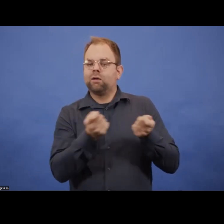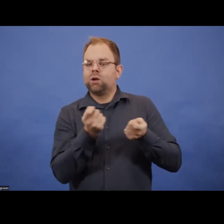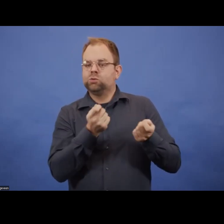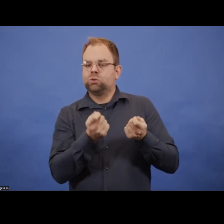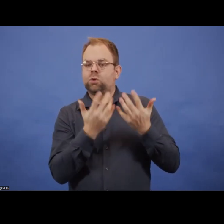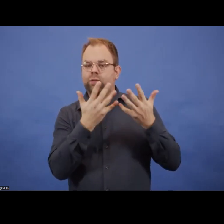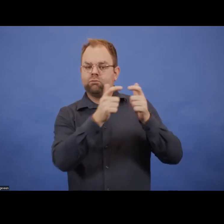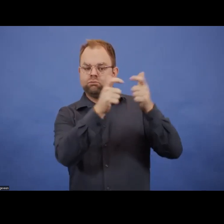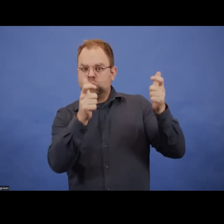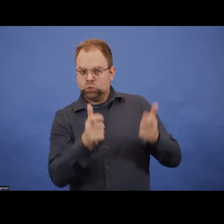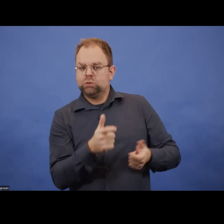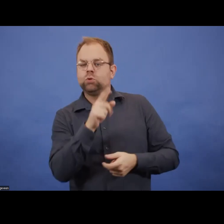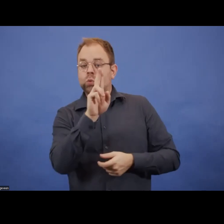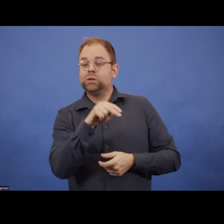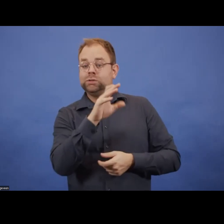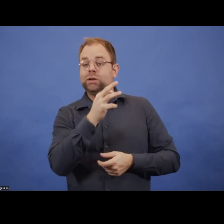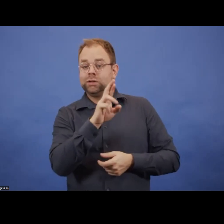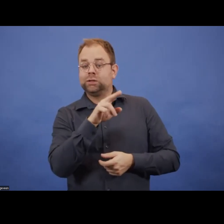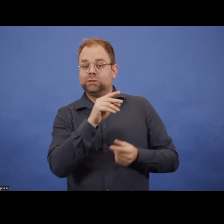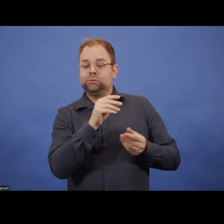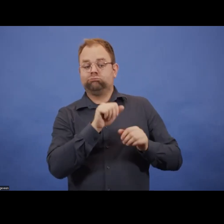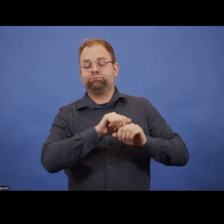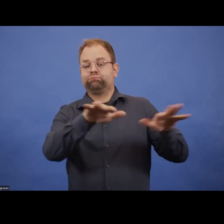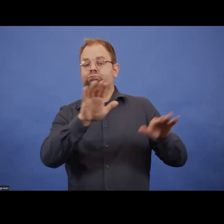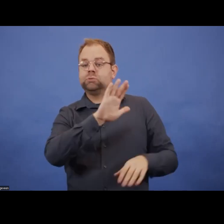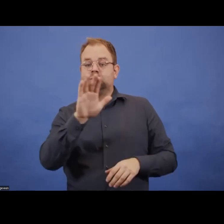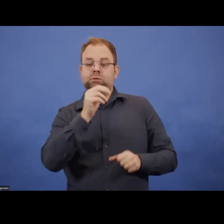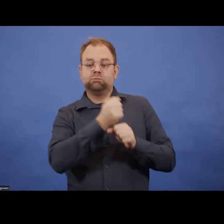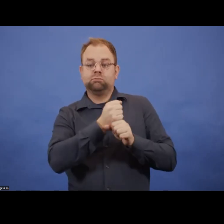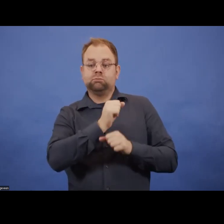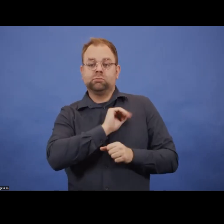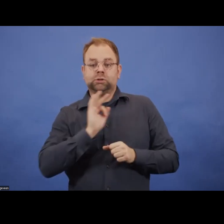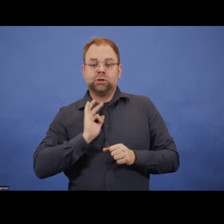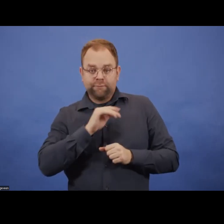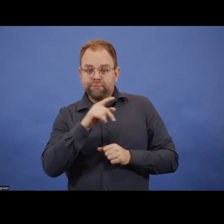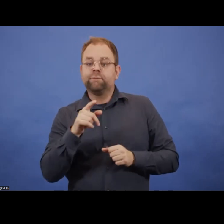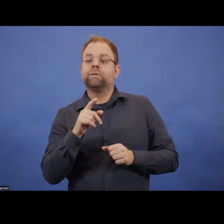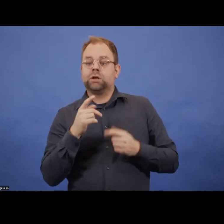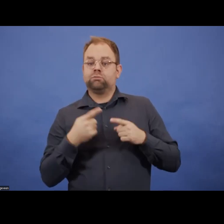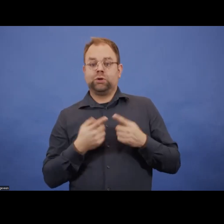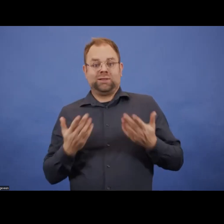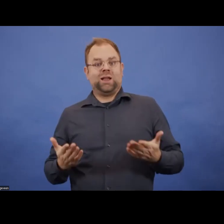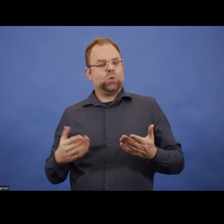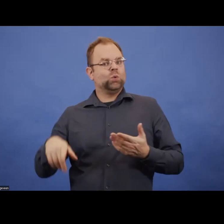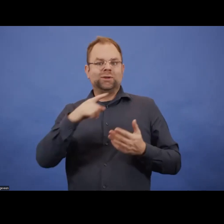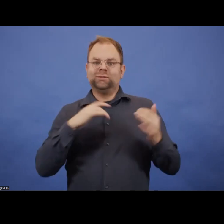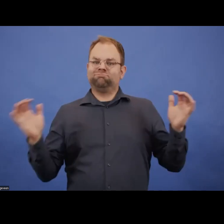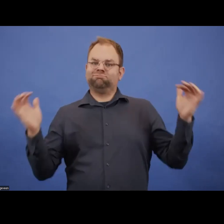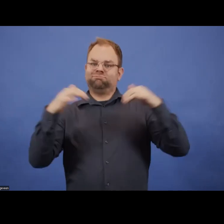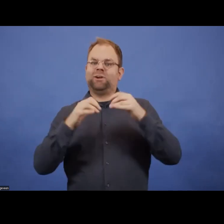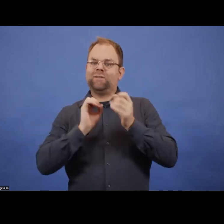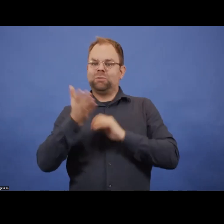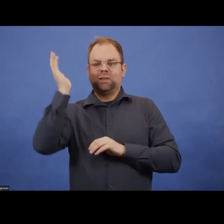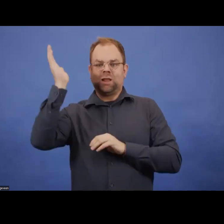que es parte de esa colaboración, porque esto su capacidad